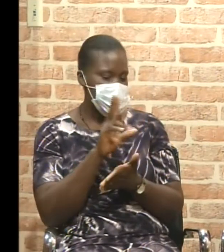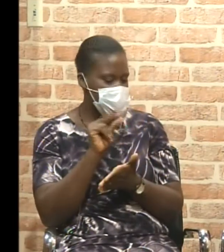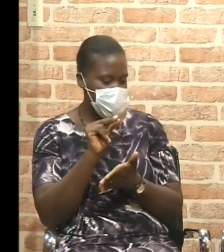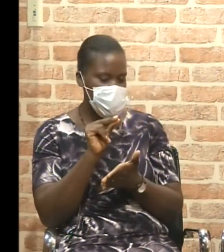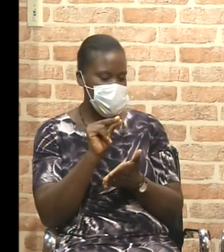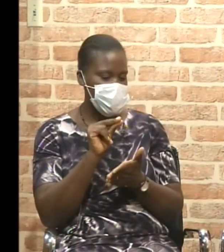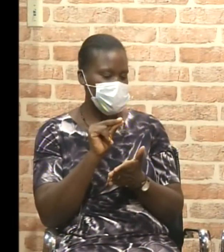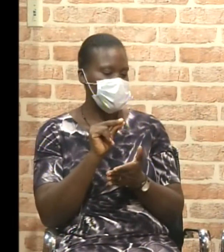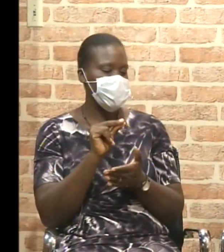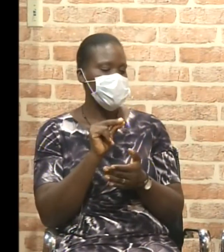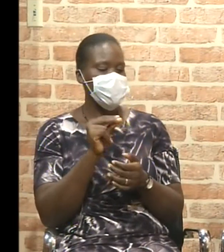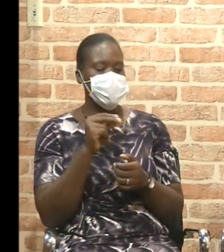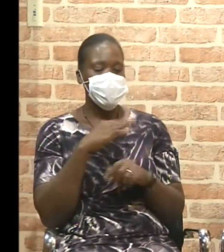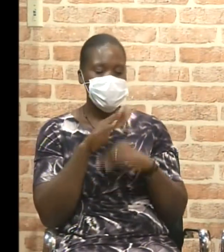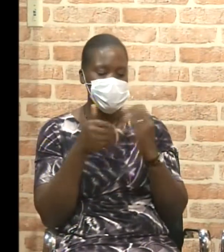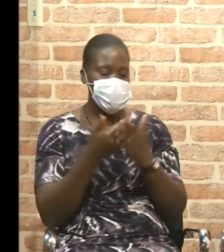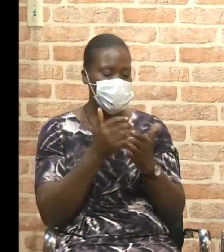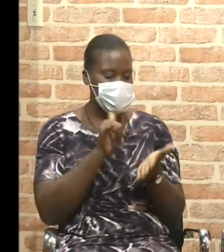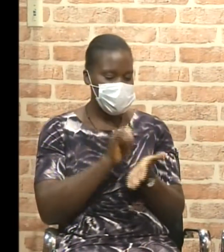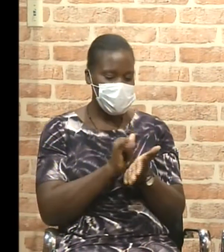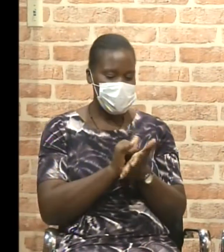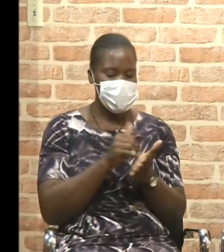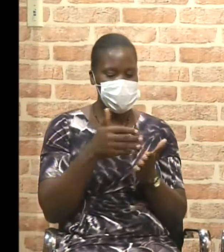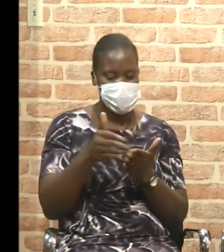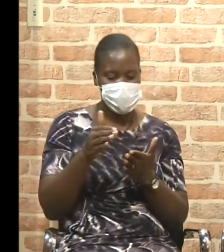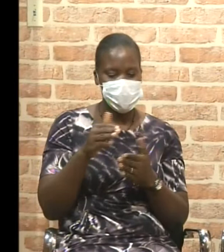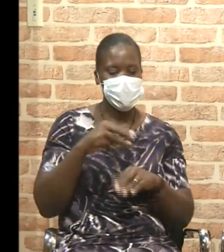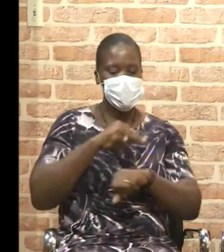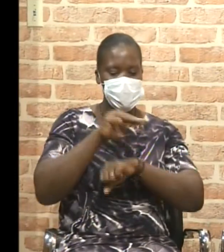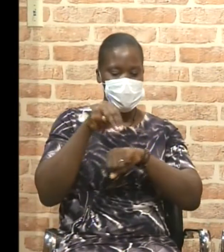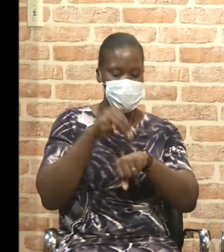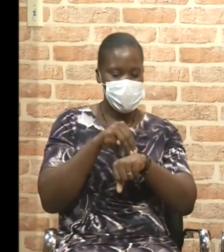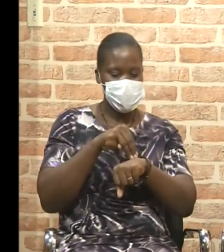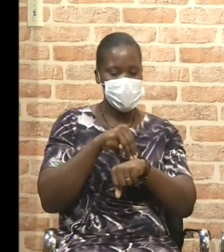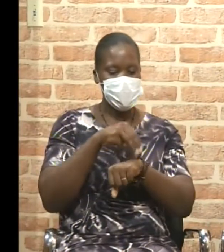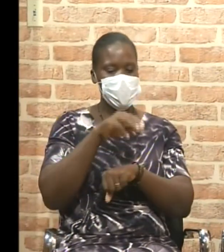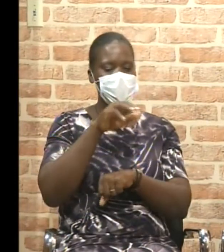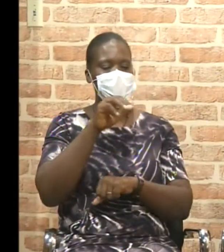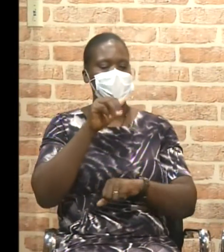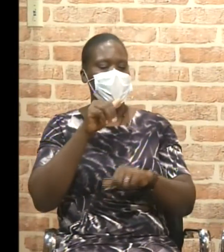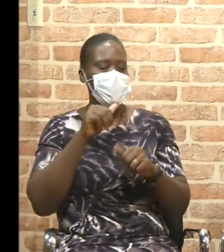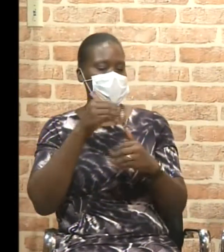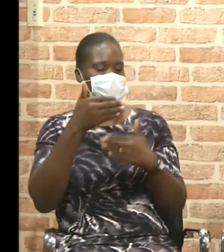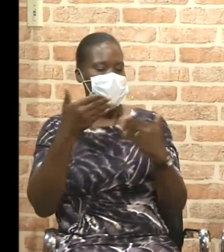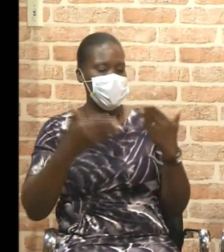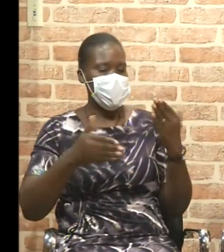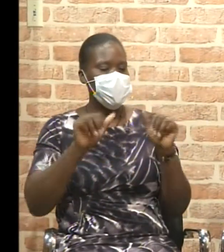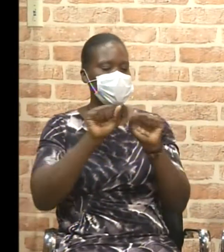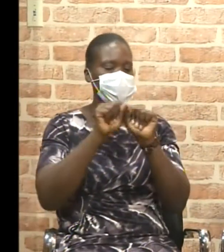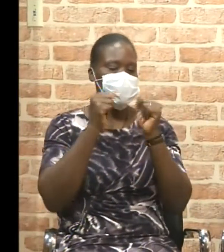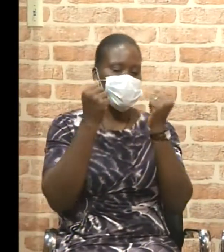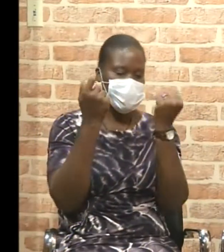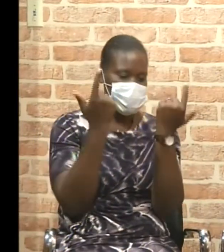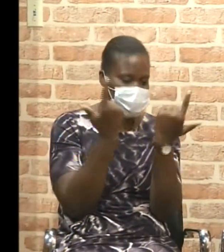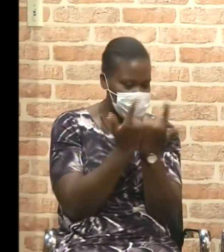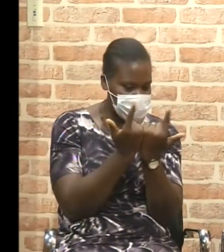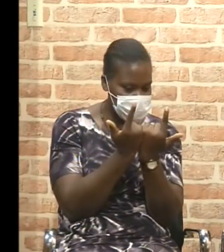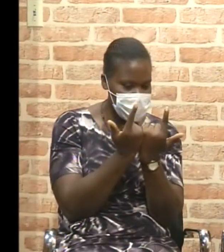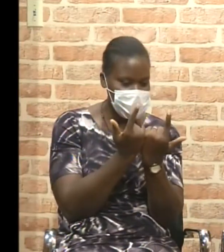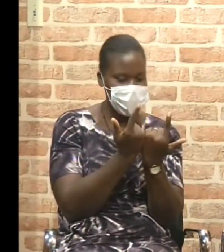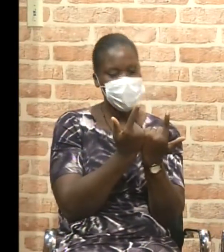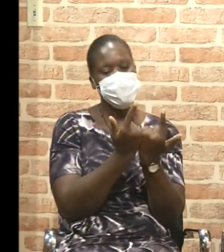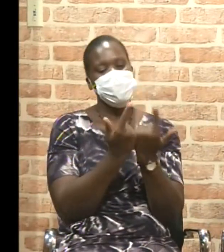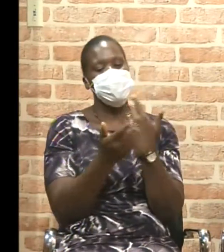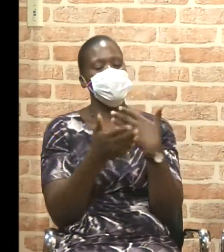faire qui gagne dépense là-dedans, donc c'est ministère affaires sociales. Donc ça veut dire que même si mon état fait une demande de subvention, que c'est personnel, que